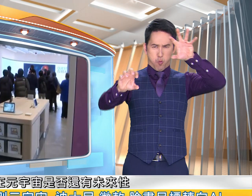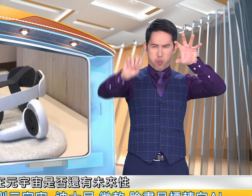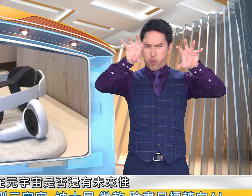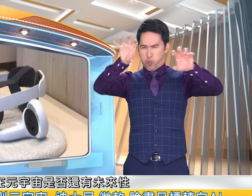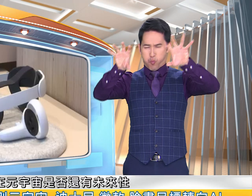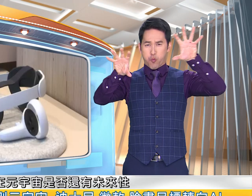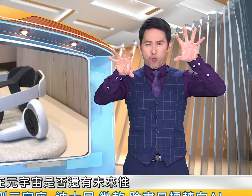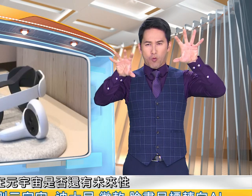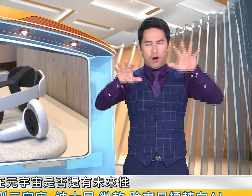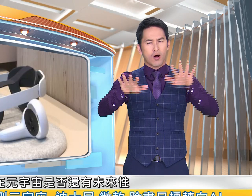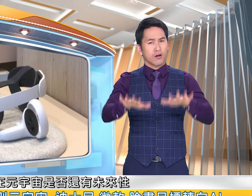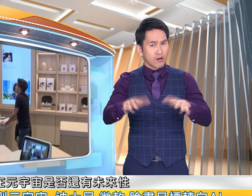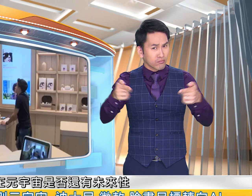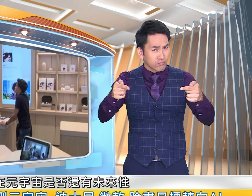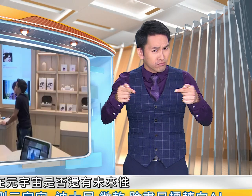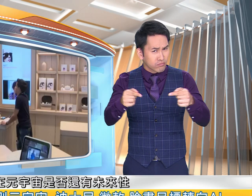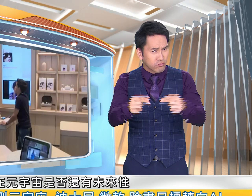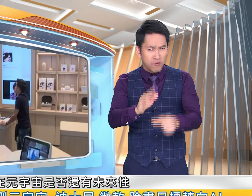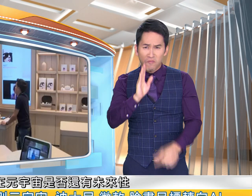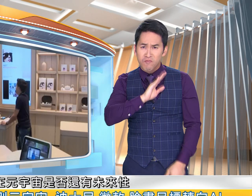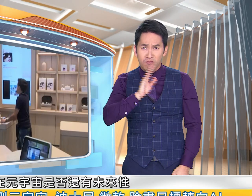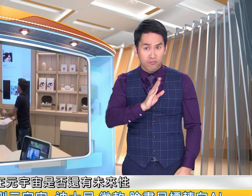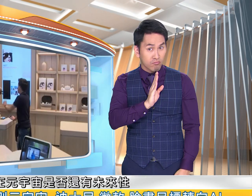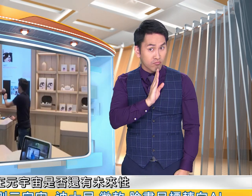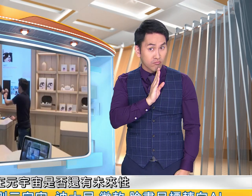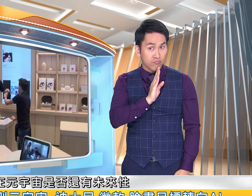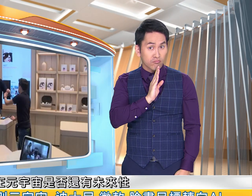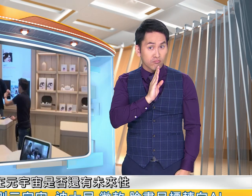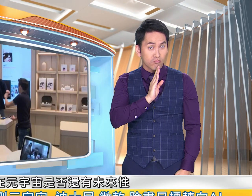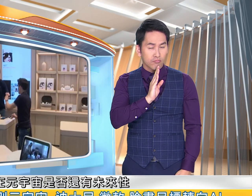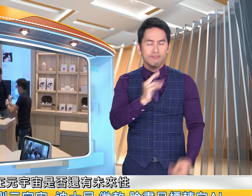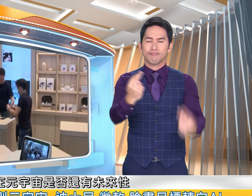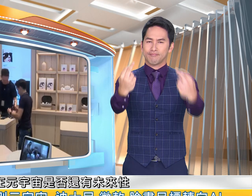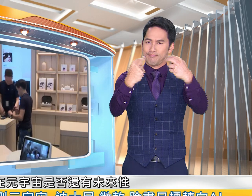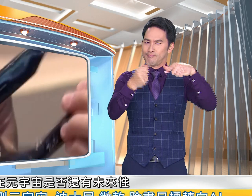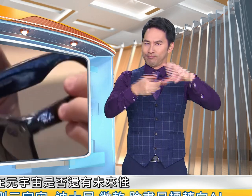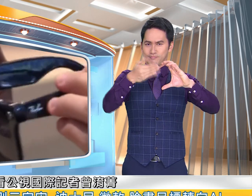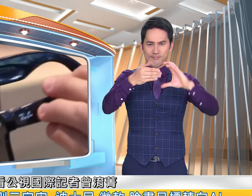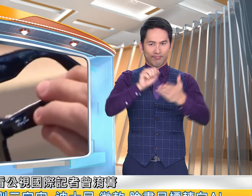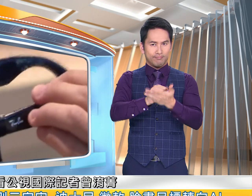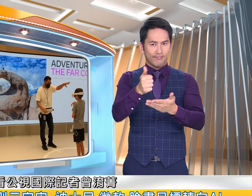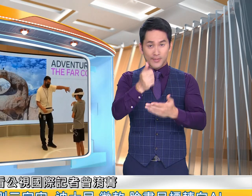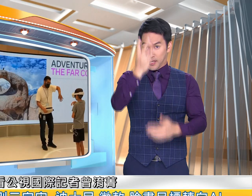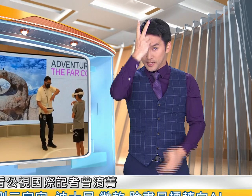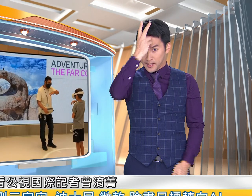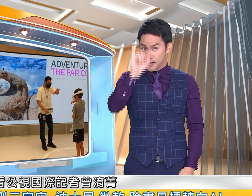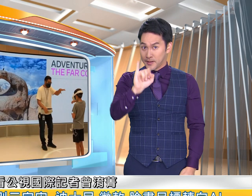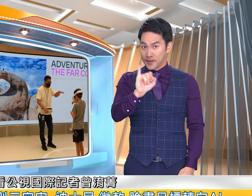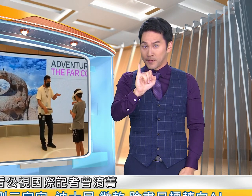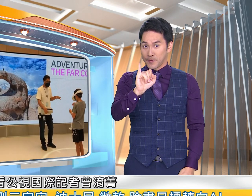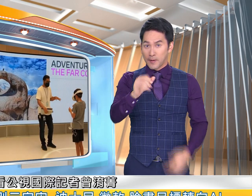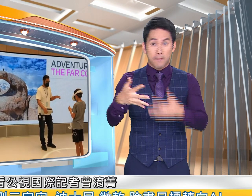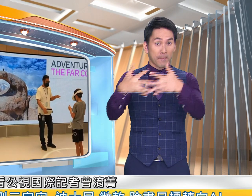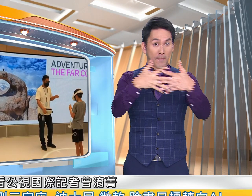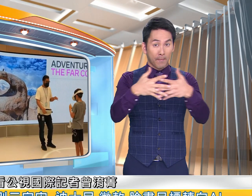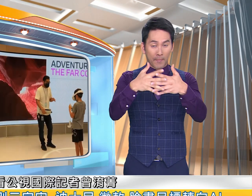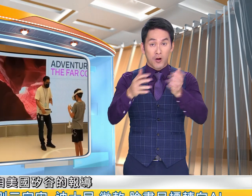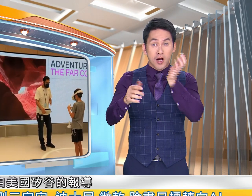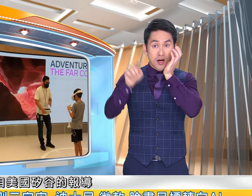现在元宇宙是否还有未来性？来看公视国际记者曾玉晶来自